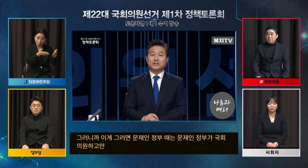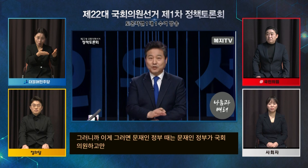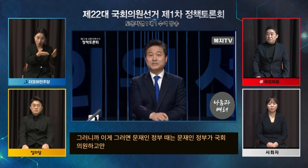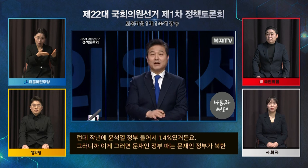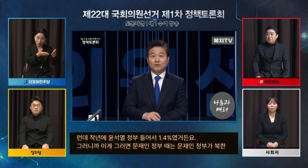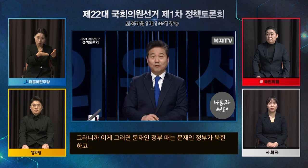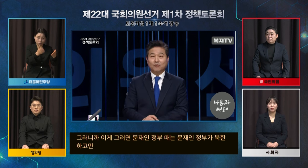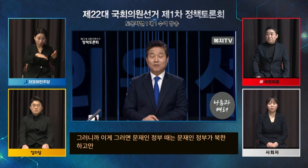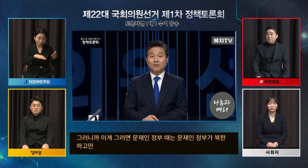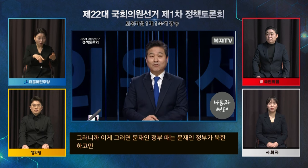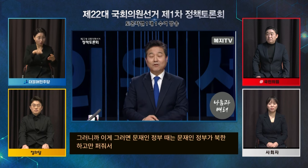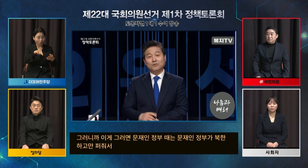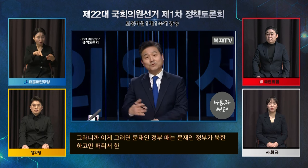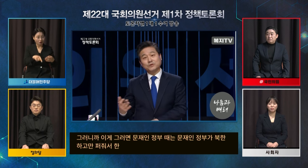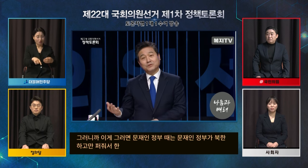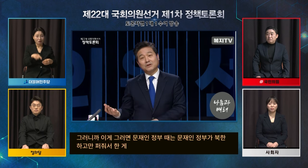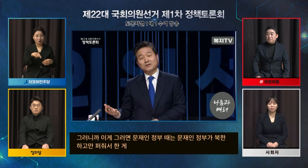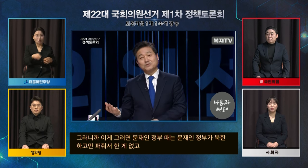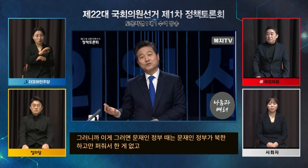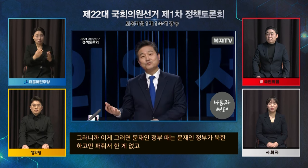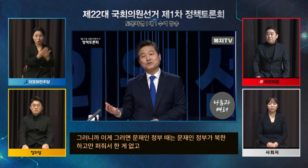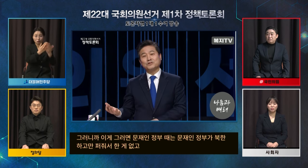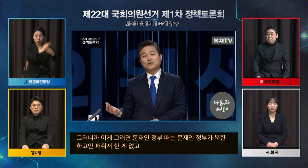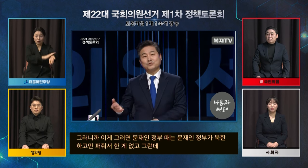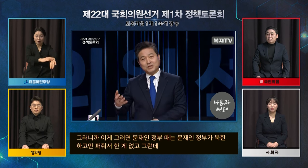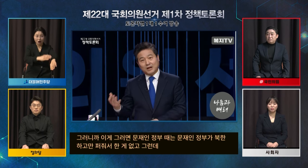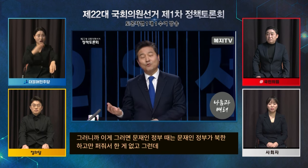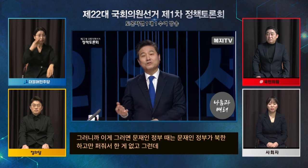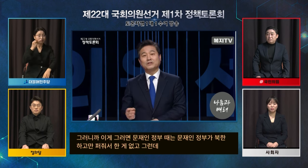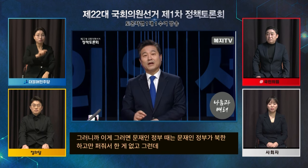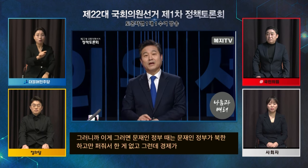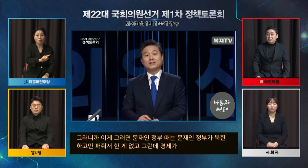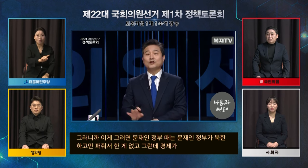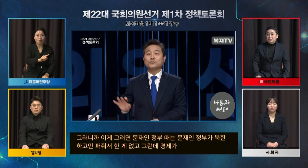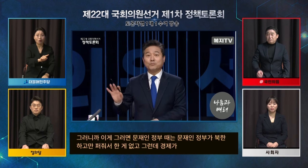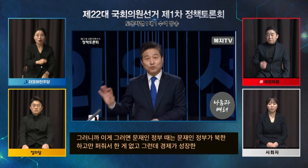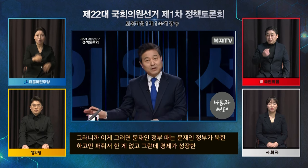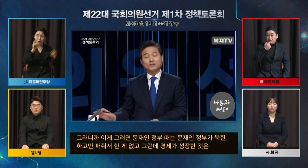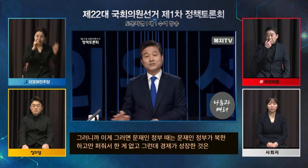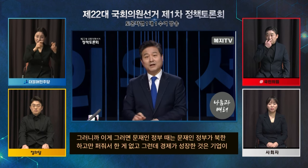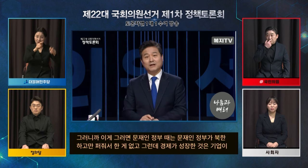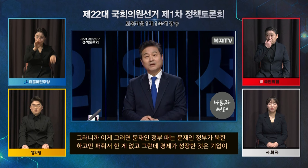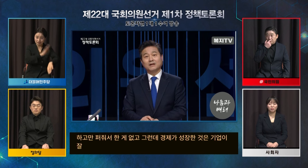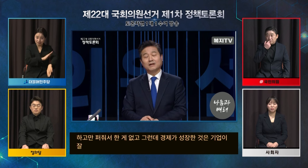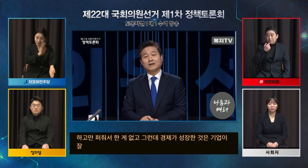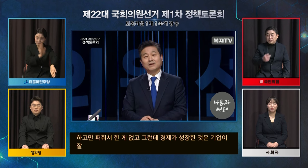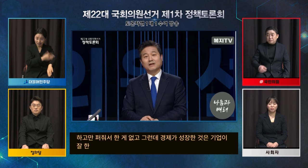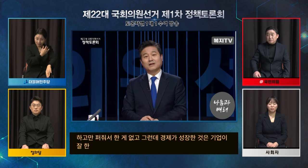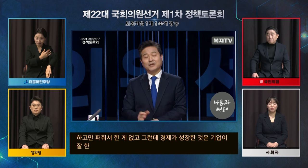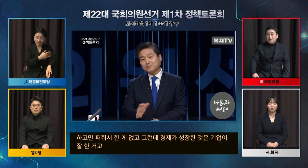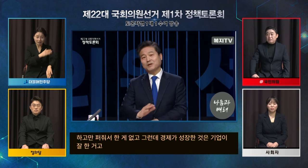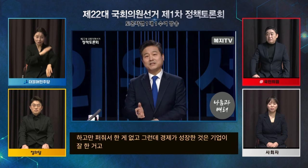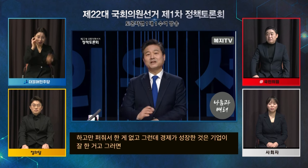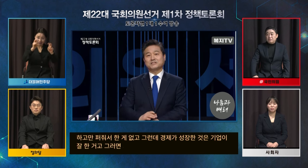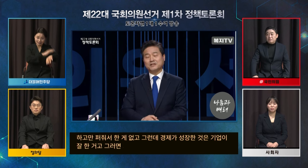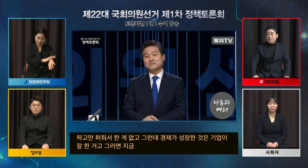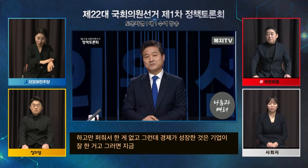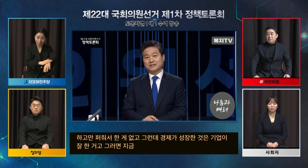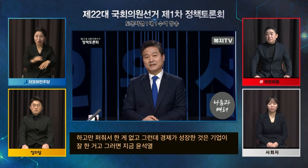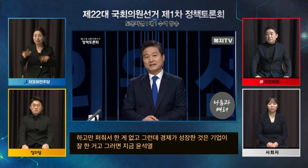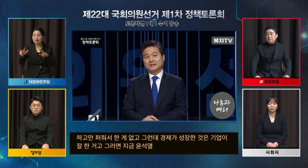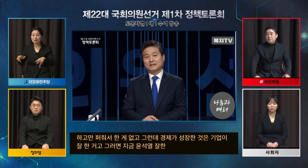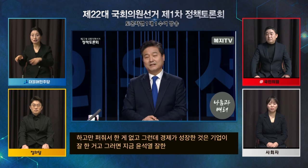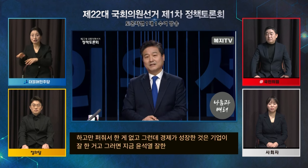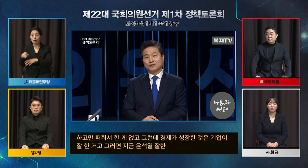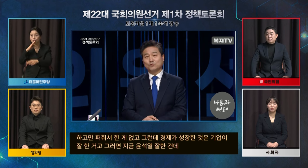좋은 건 기업이 잘한 거고 그러면 지금 윤석열 정부는 잘하고 있는데 기업이 못하는 겁니까? 앞뒤가 맞지 않지